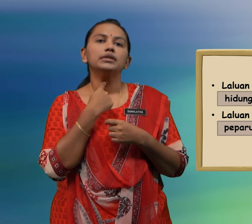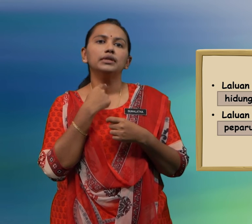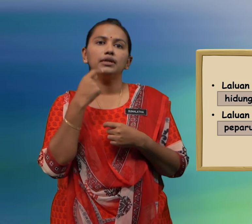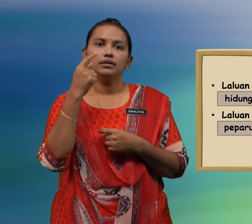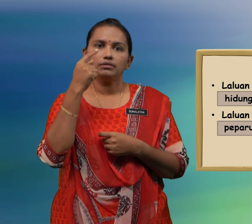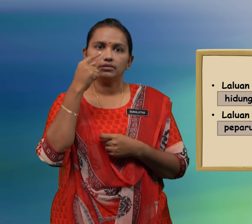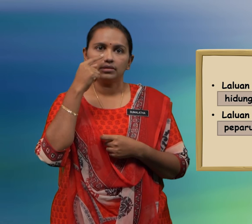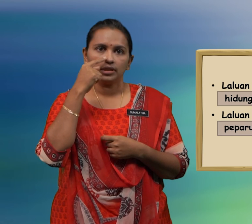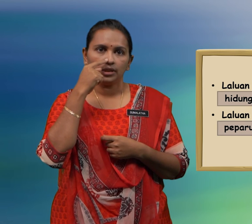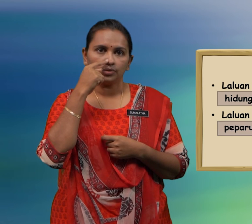ke hidung.